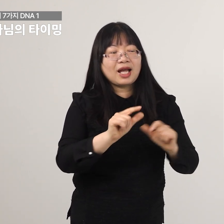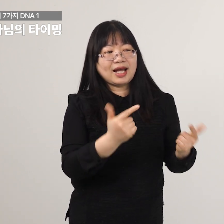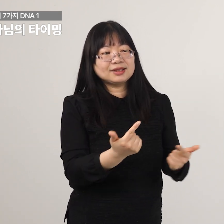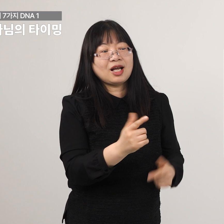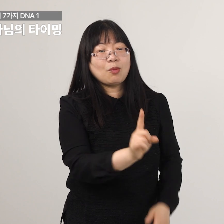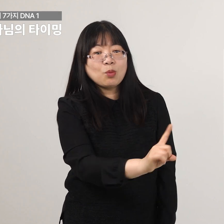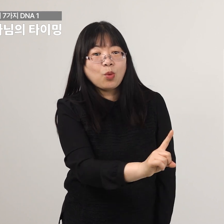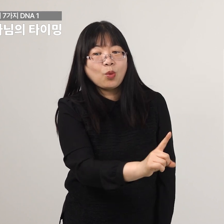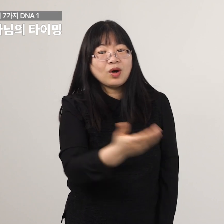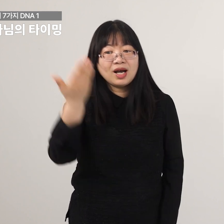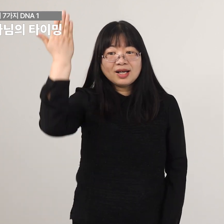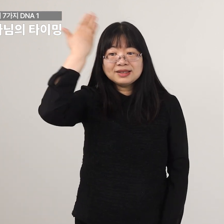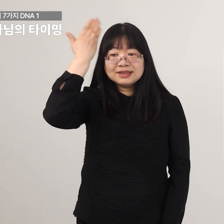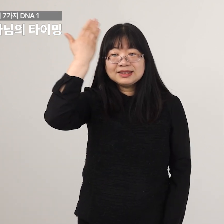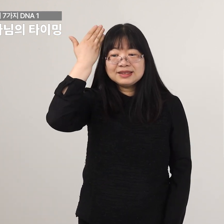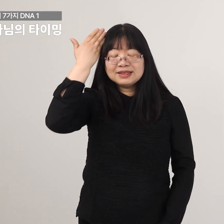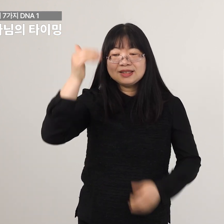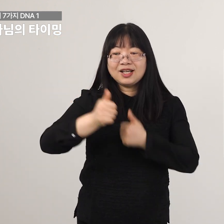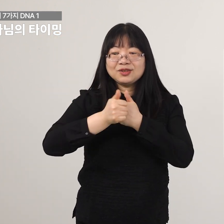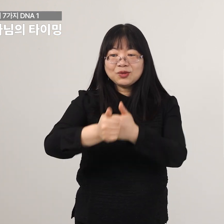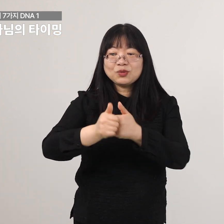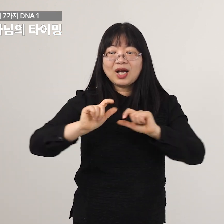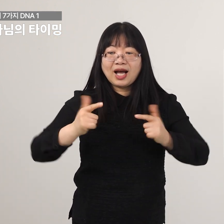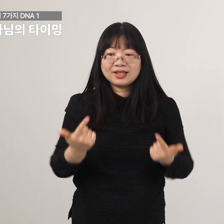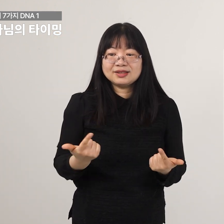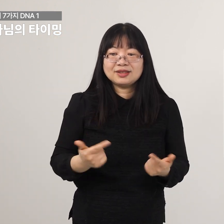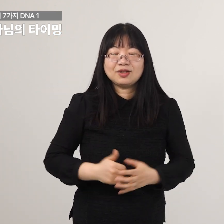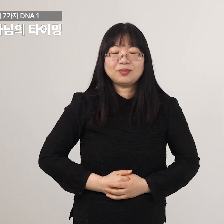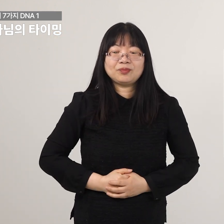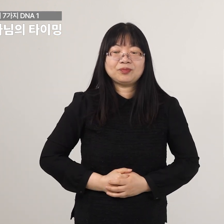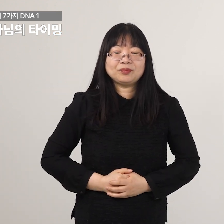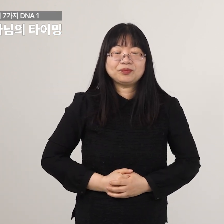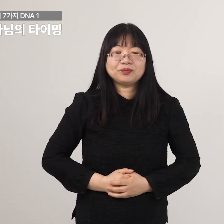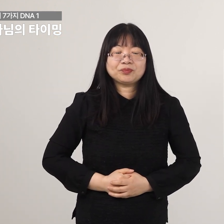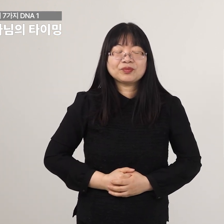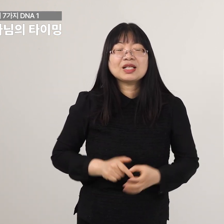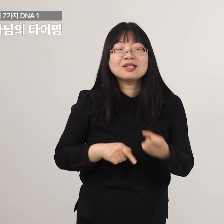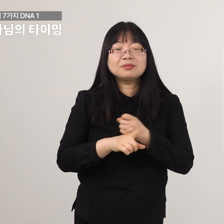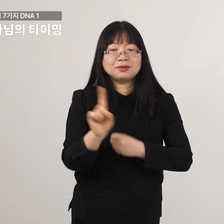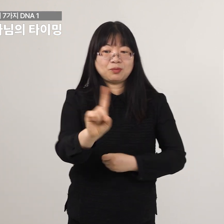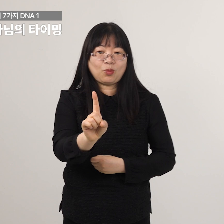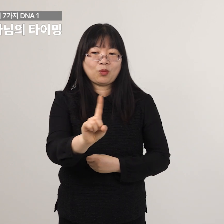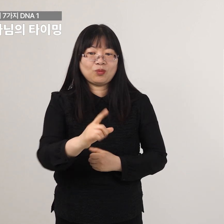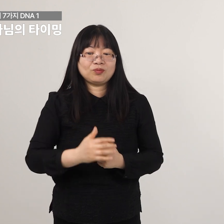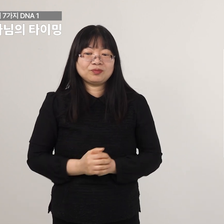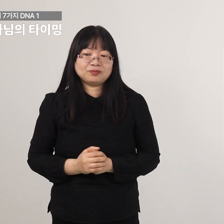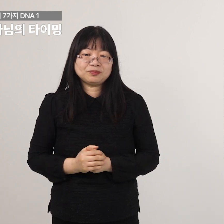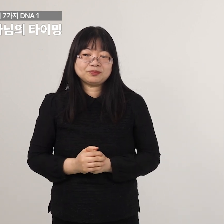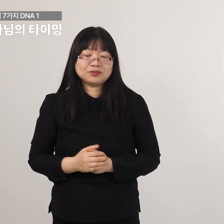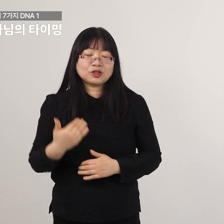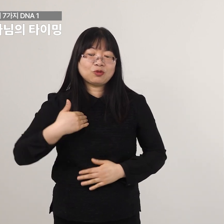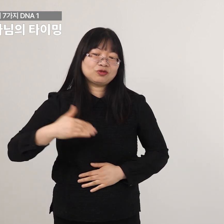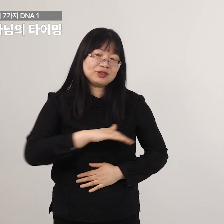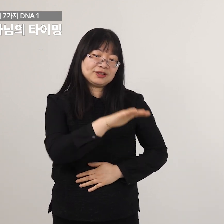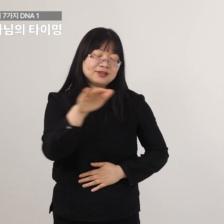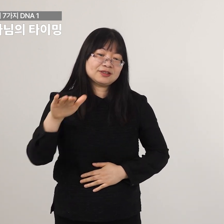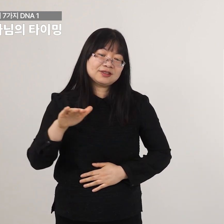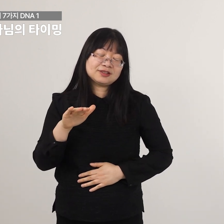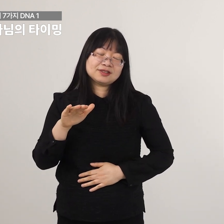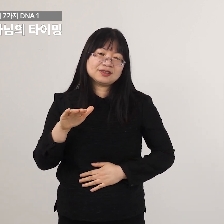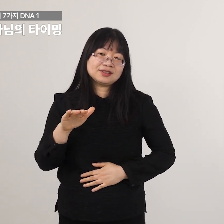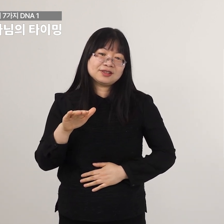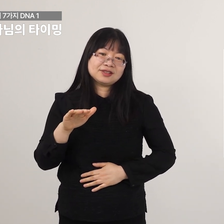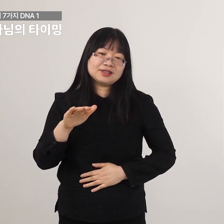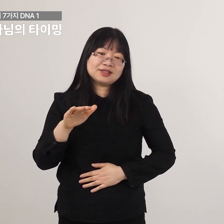그랬죠? 지식을 쫓은 것이 아니라 그랬습니다. 무슨 뜻일까요? 우리는 한